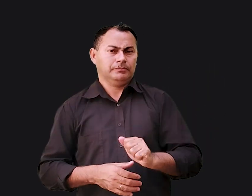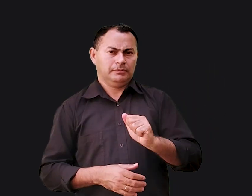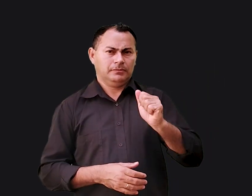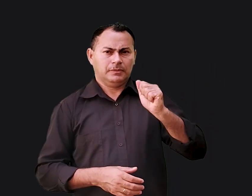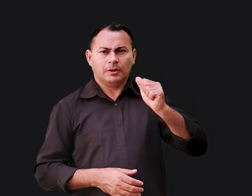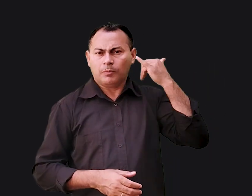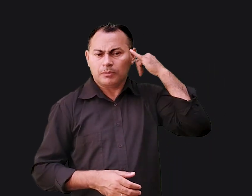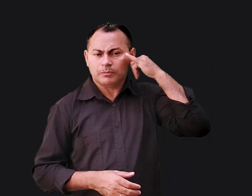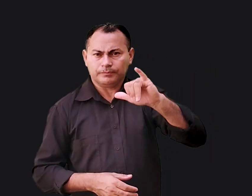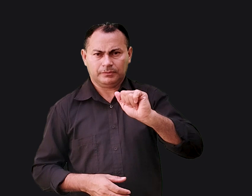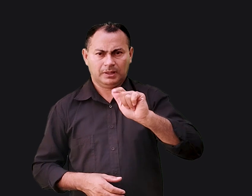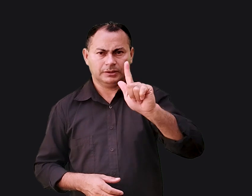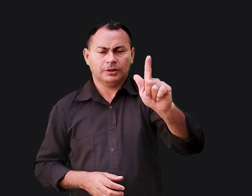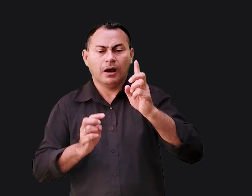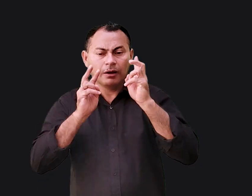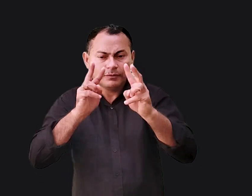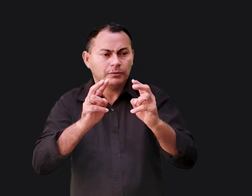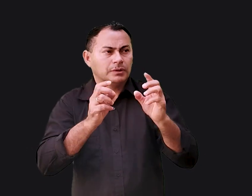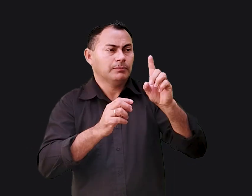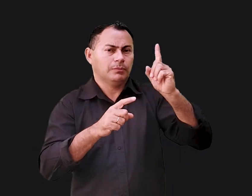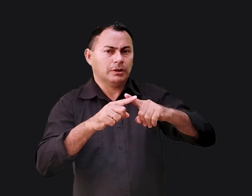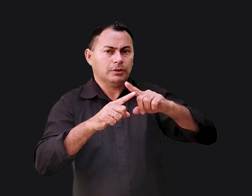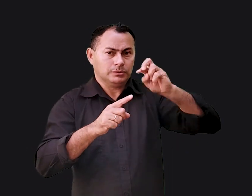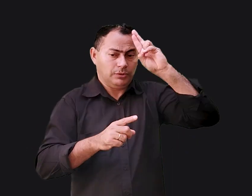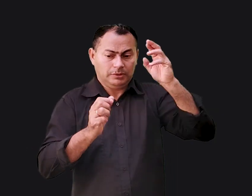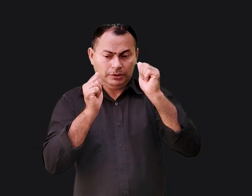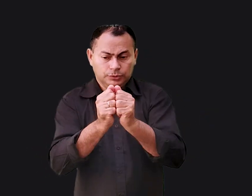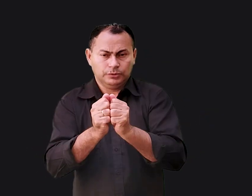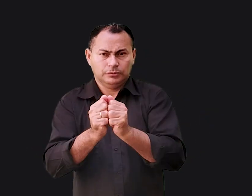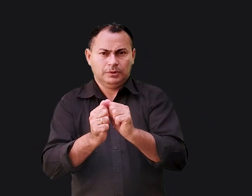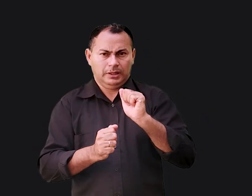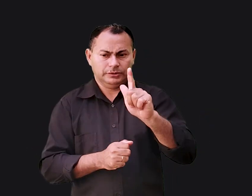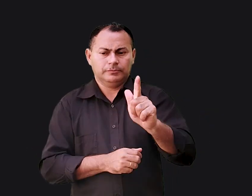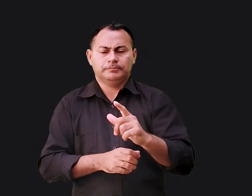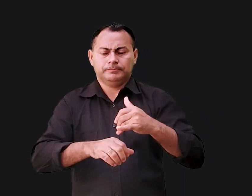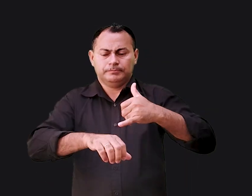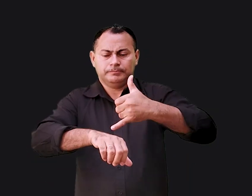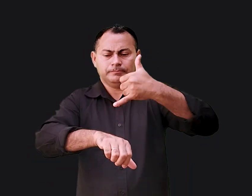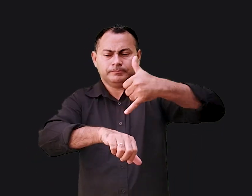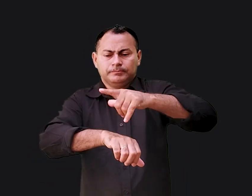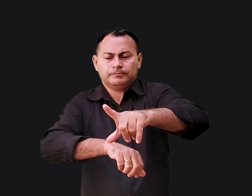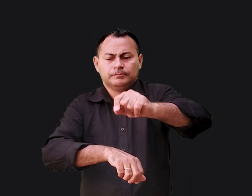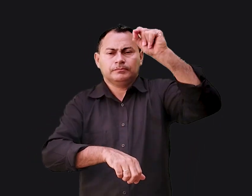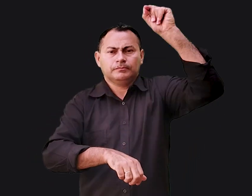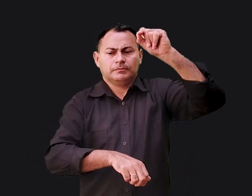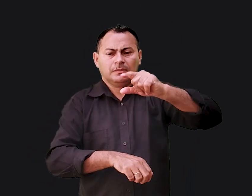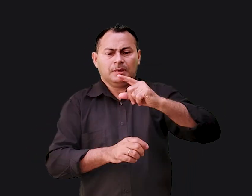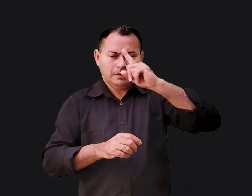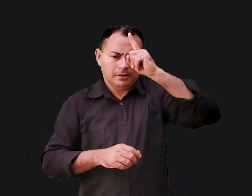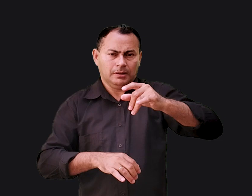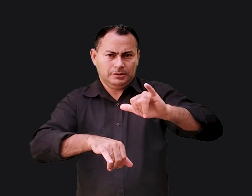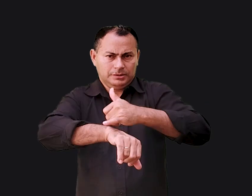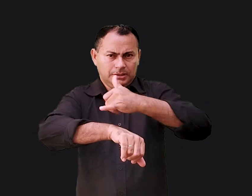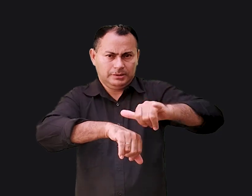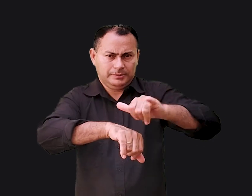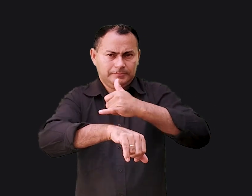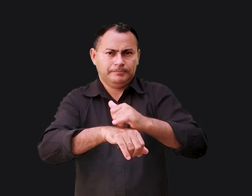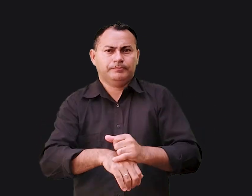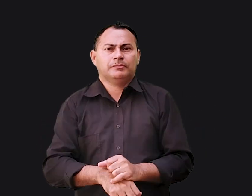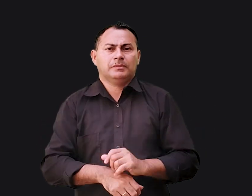viu resultados porque o Senhor estava com ele e o tinha ungido e enviado para usar essa estratégia. Ele